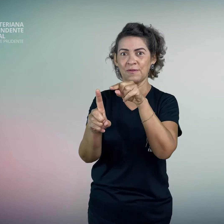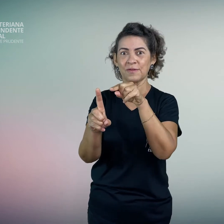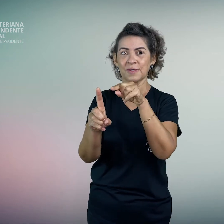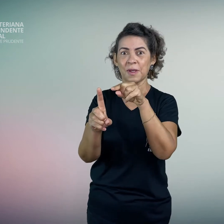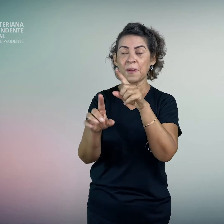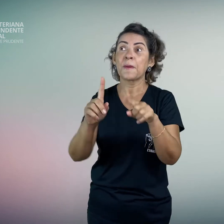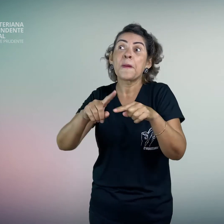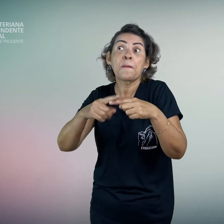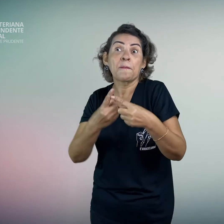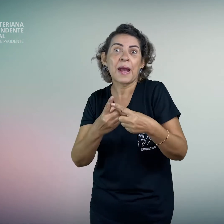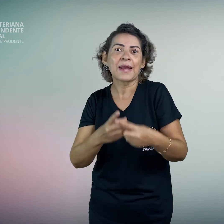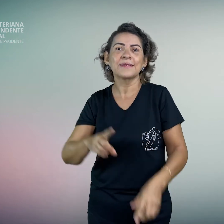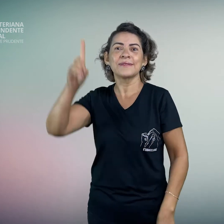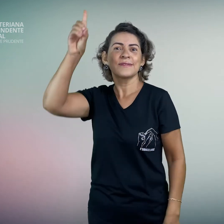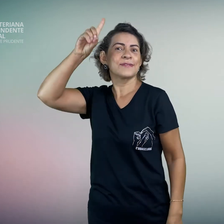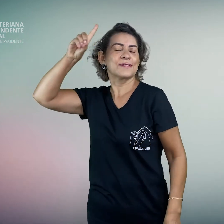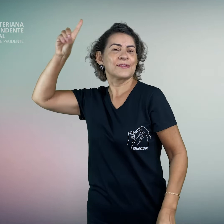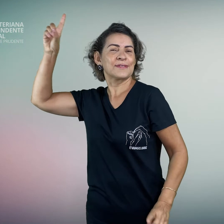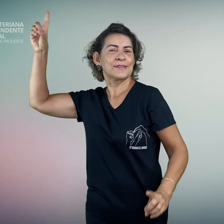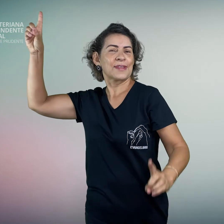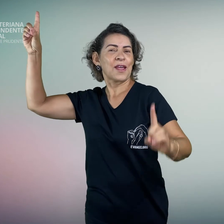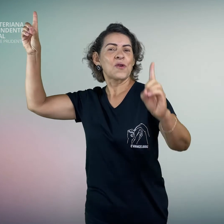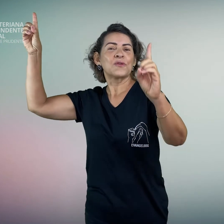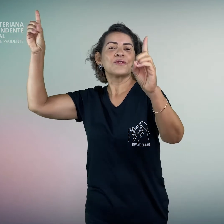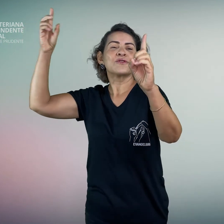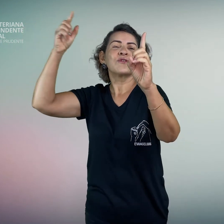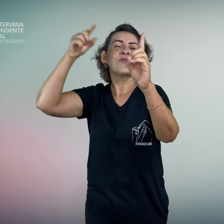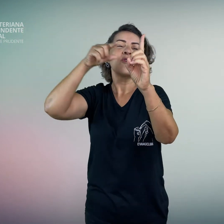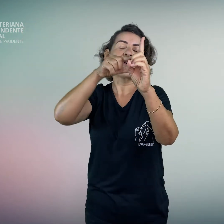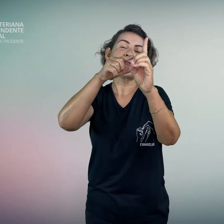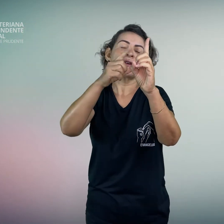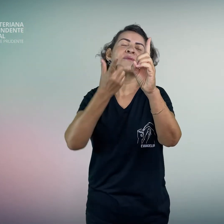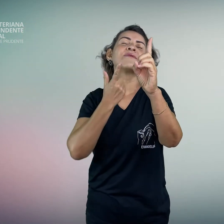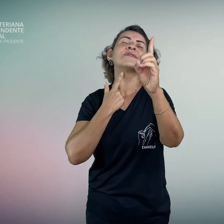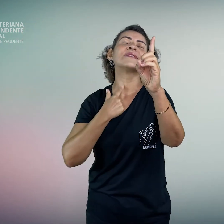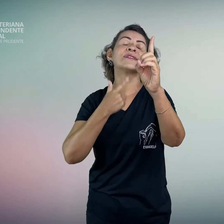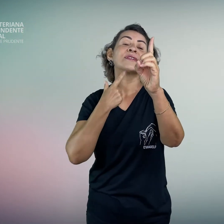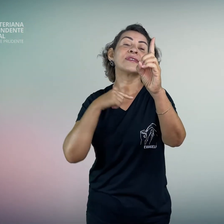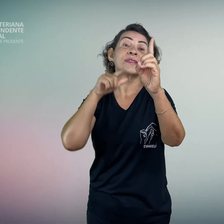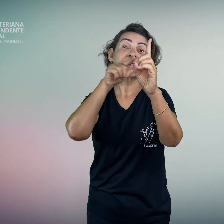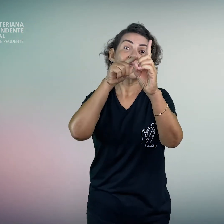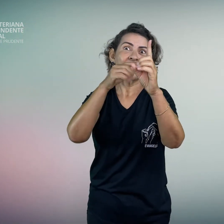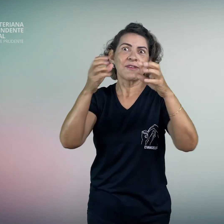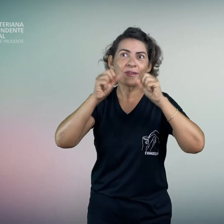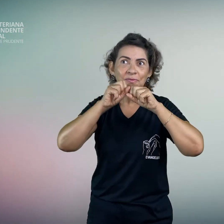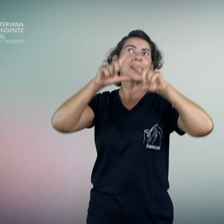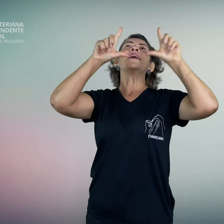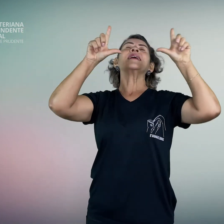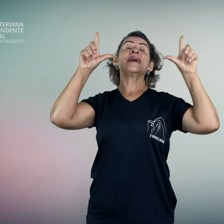que hoje você desperte e volte a ser criança, desaprendendo tudo que o